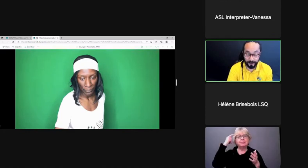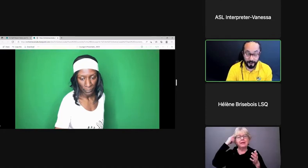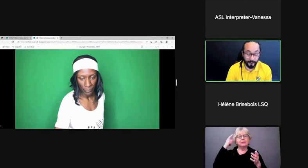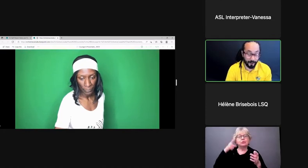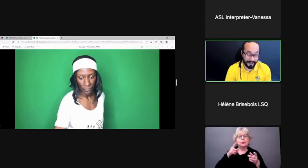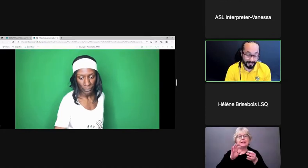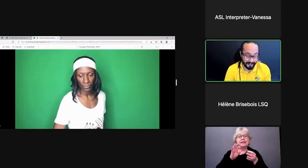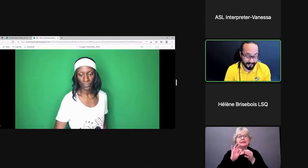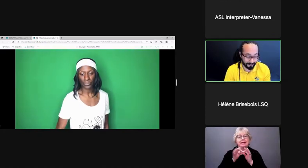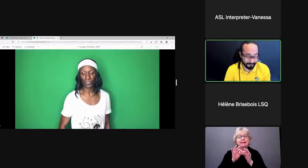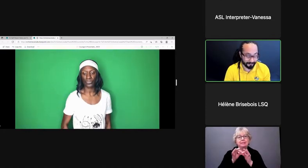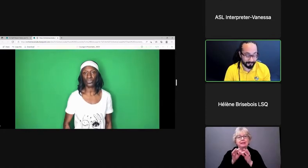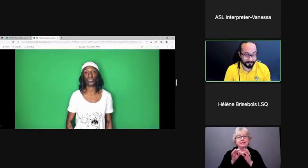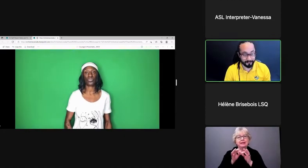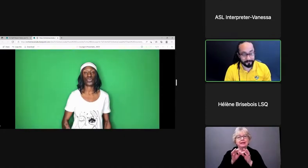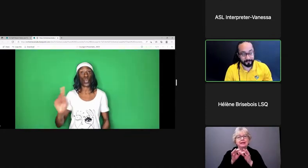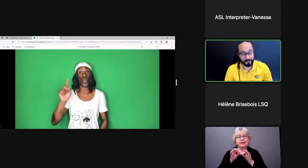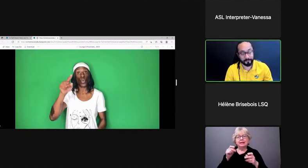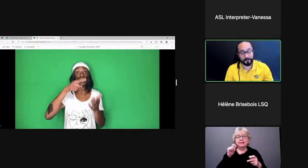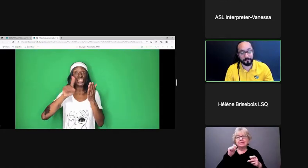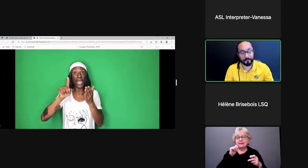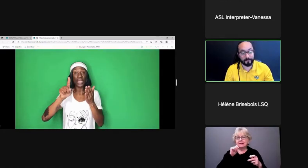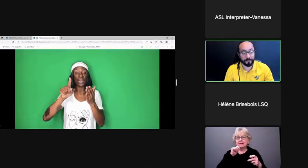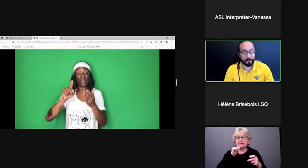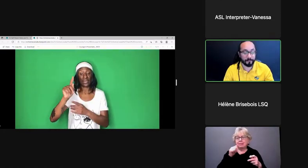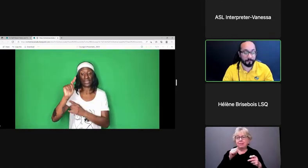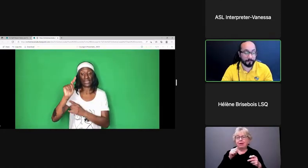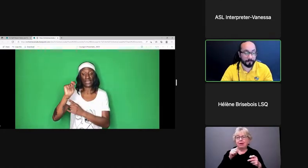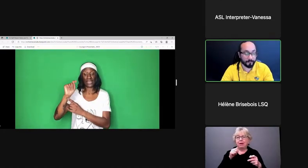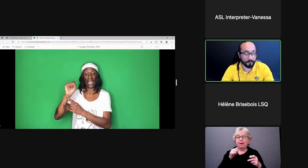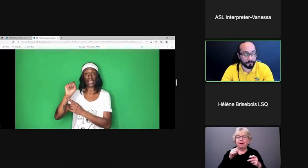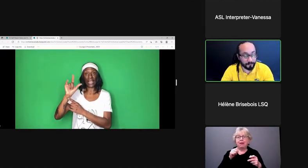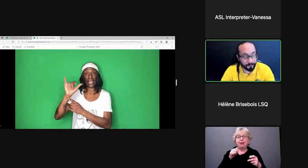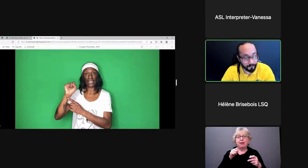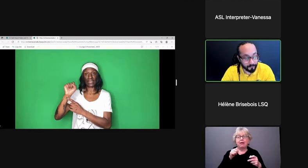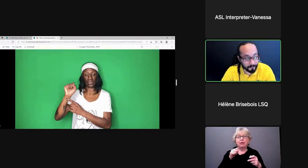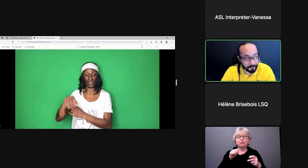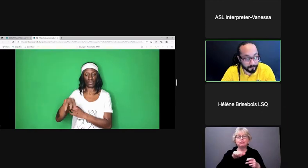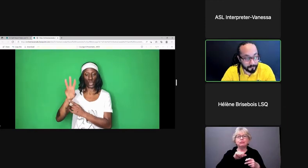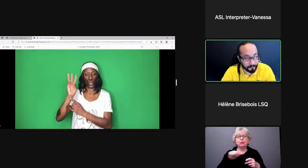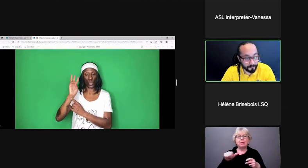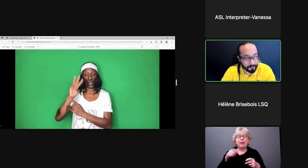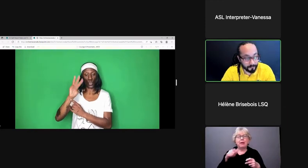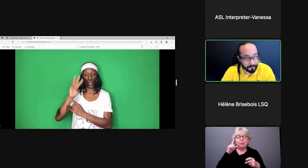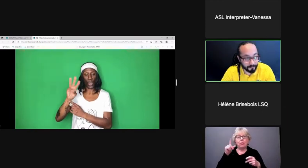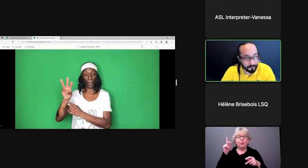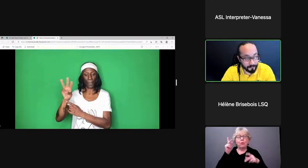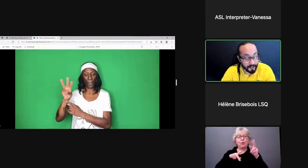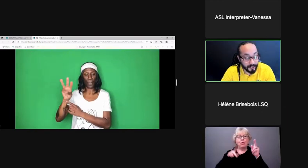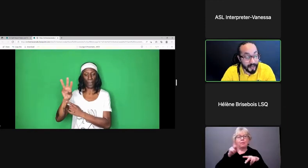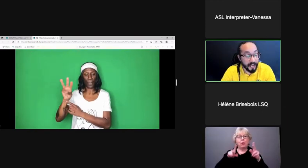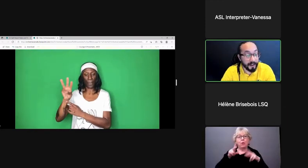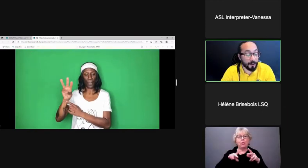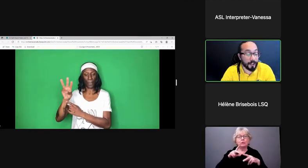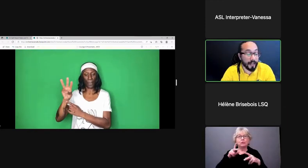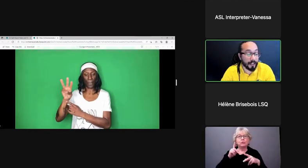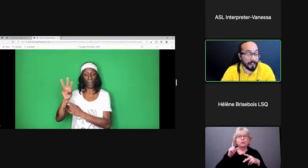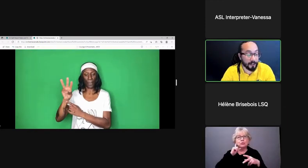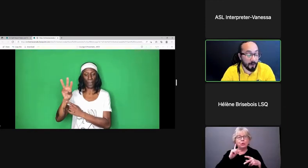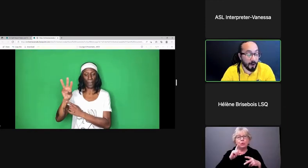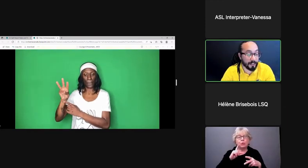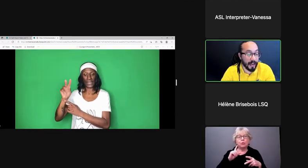c'est que ce n'est pas seulement pour les gens qui auraient des difficultés au niveau de la surdité, mais